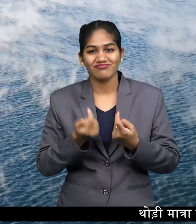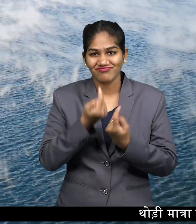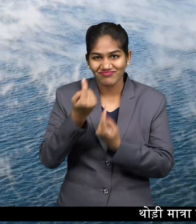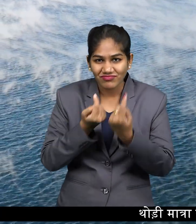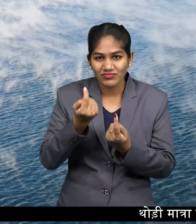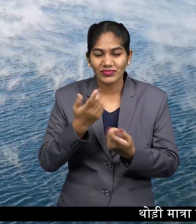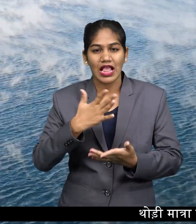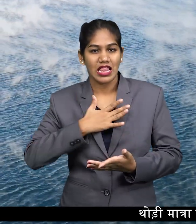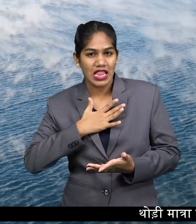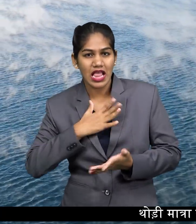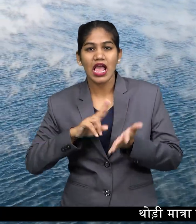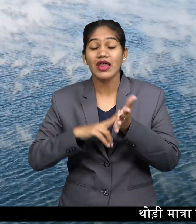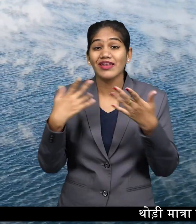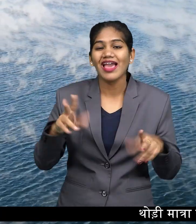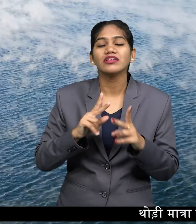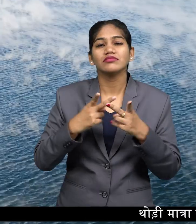है।